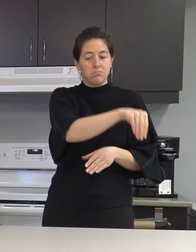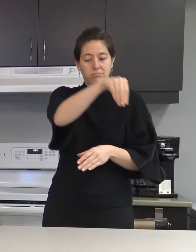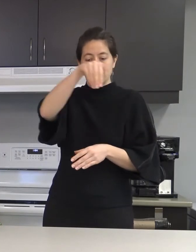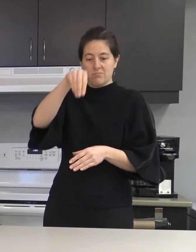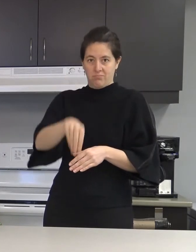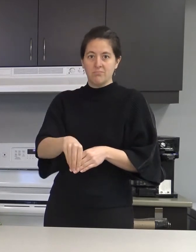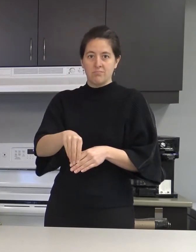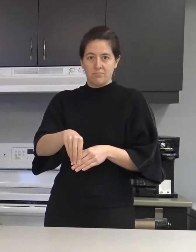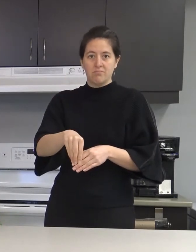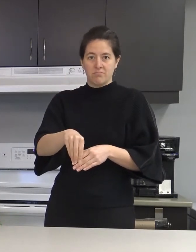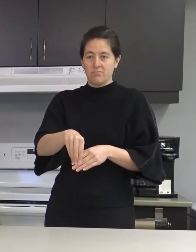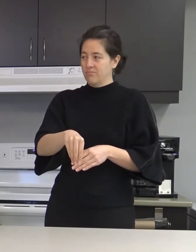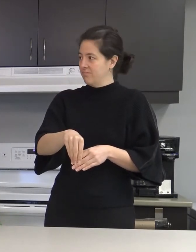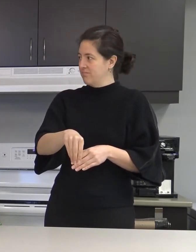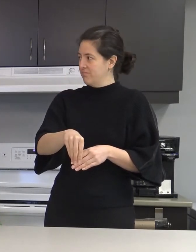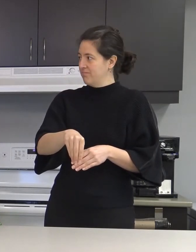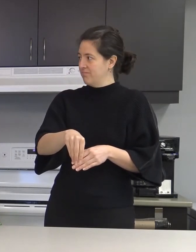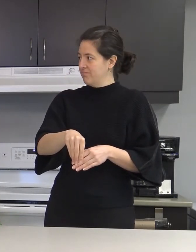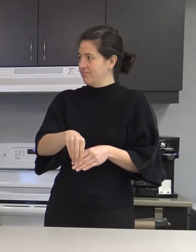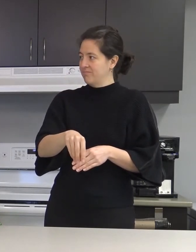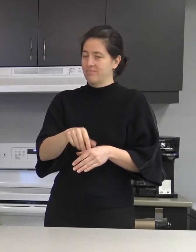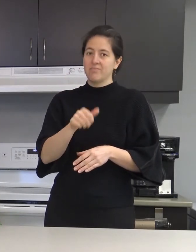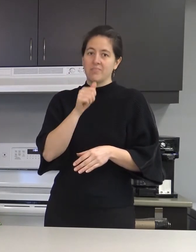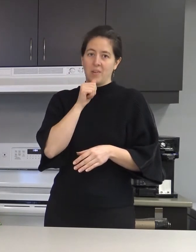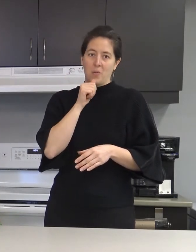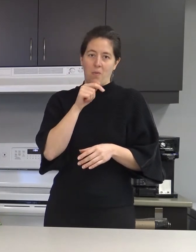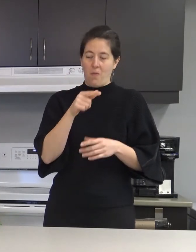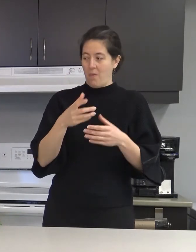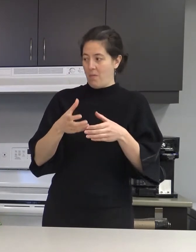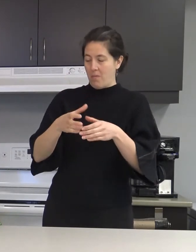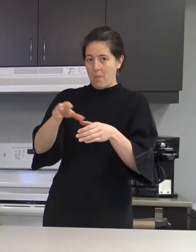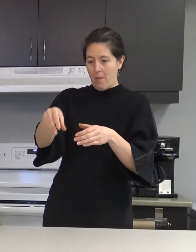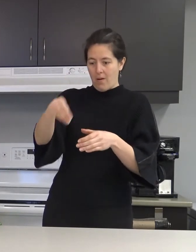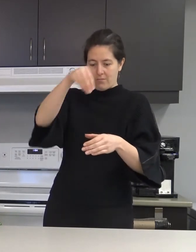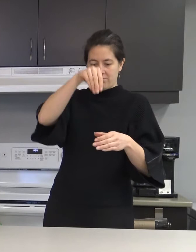plant de poivron qu'on va prendre à partir d'ici.